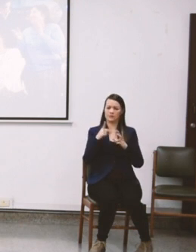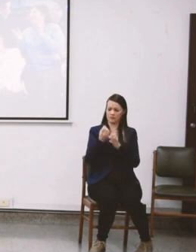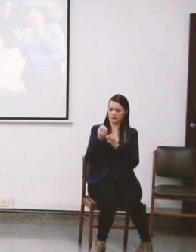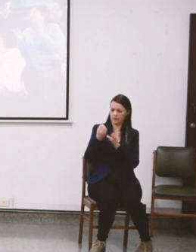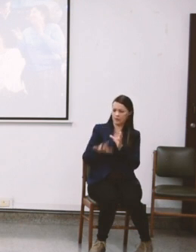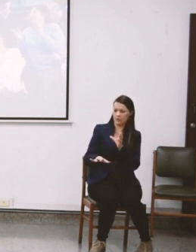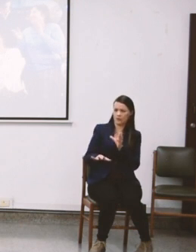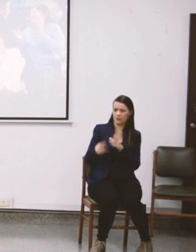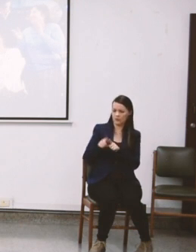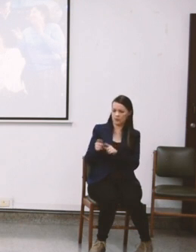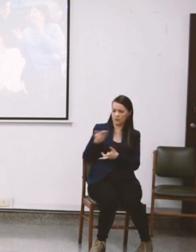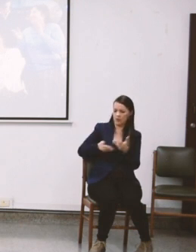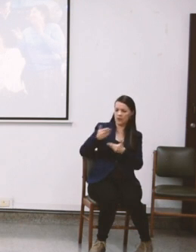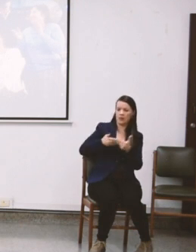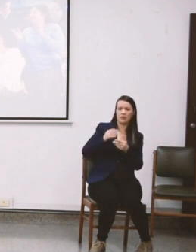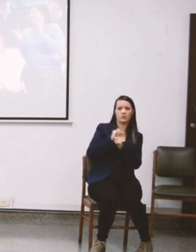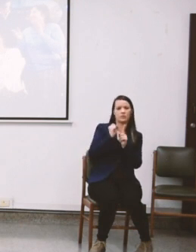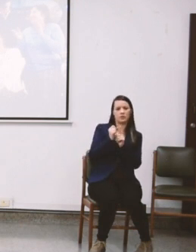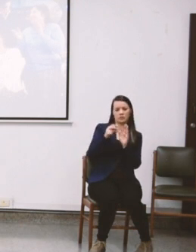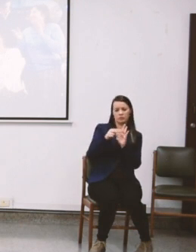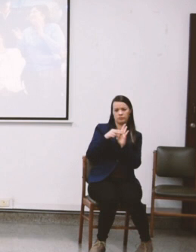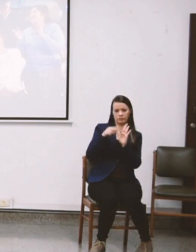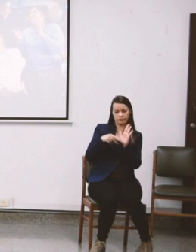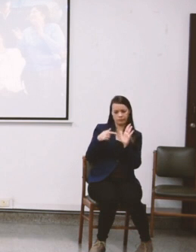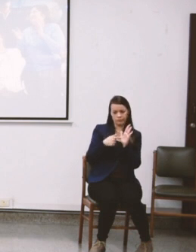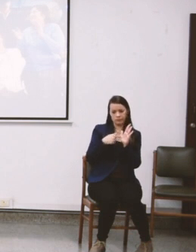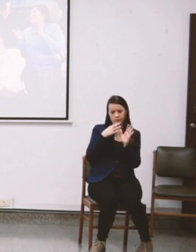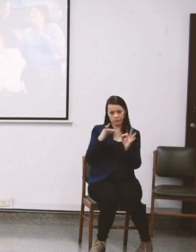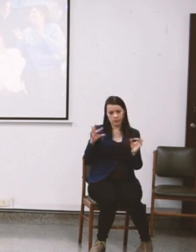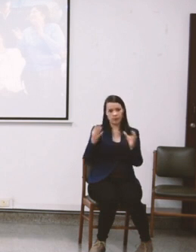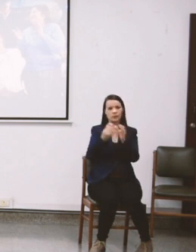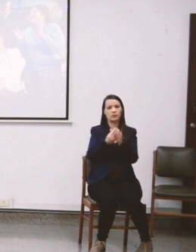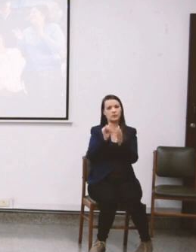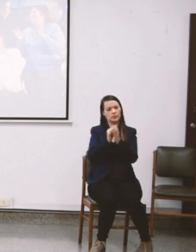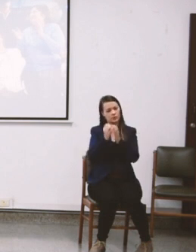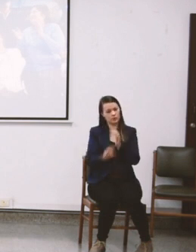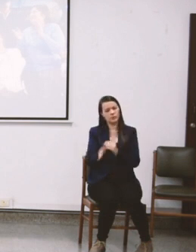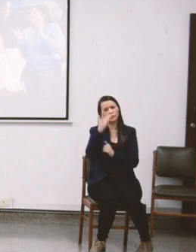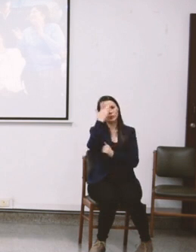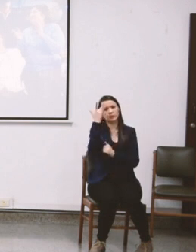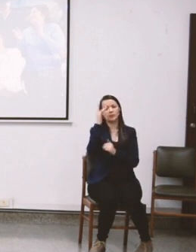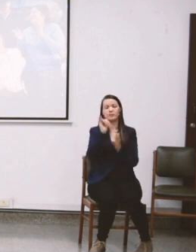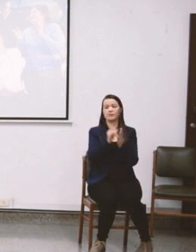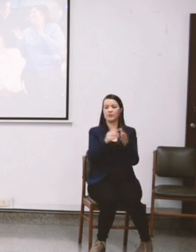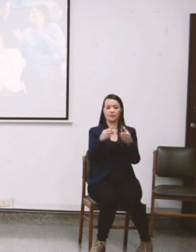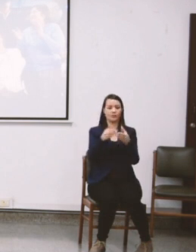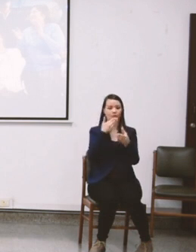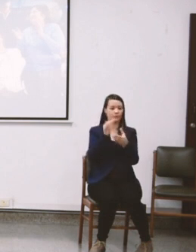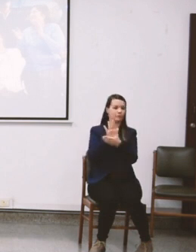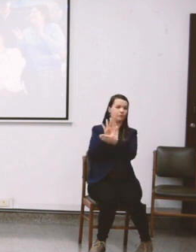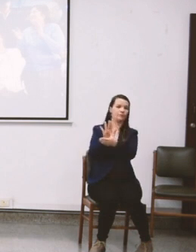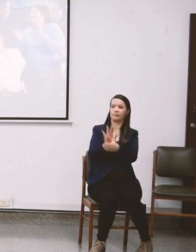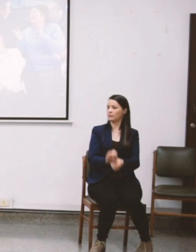aborto sería un retroceso en una sociedad que se proclama inclusiva. Entonces yo con esa asociación quiero tener